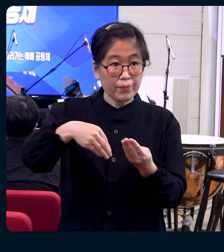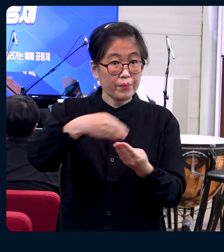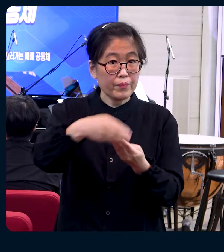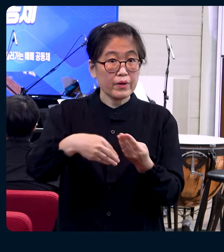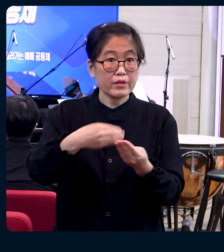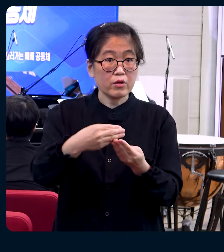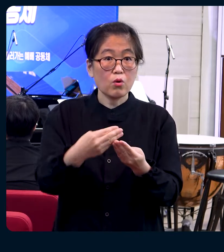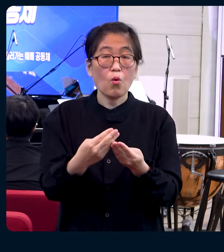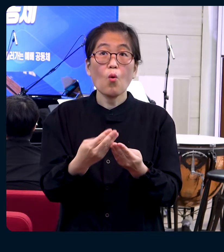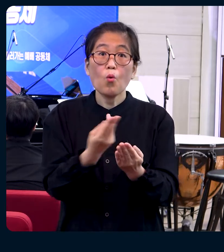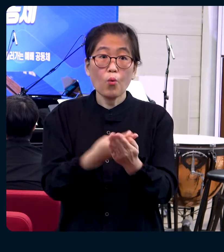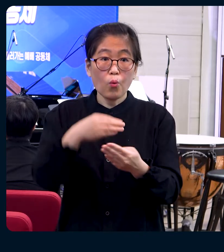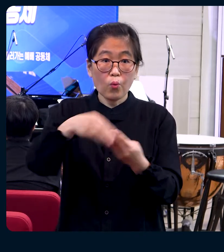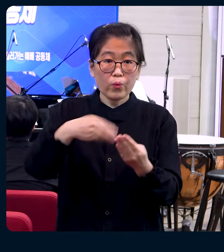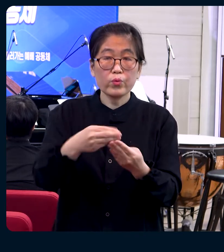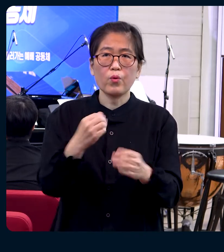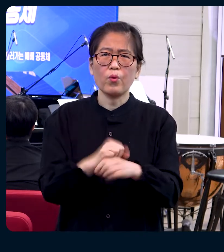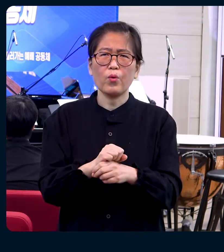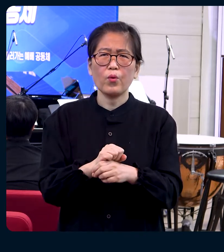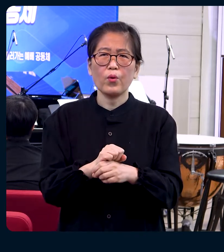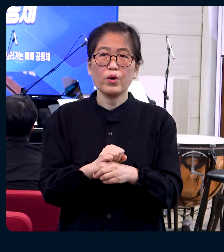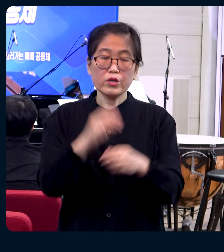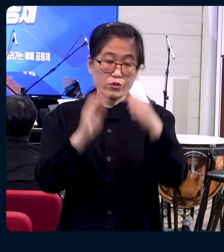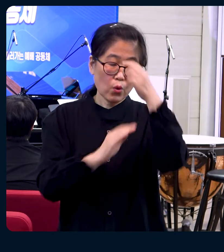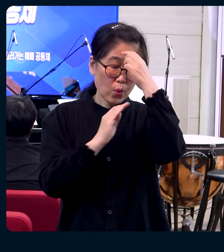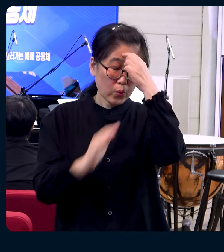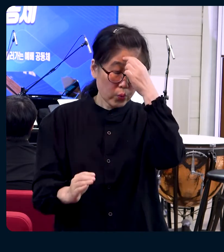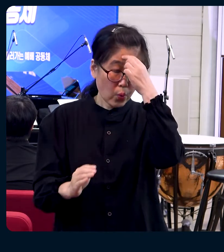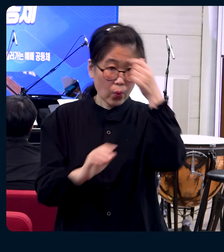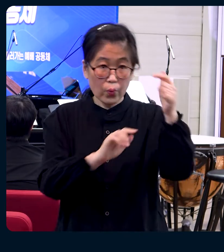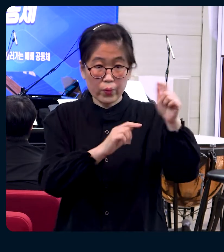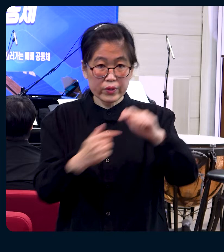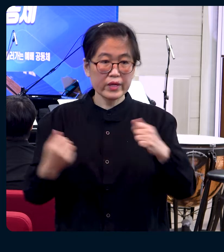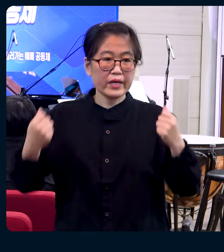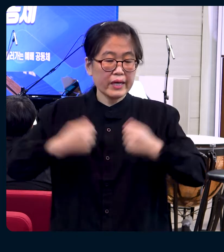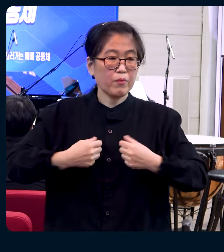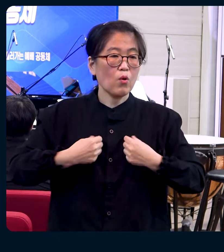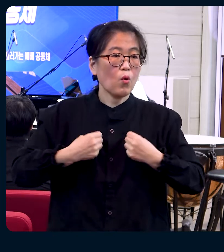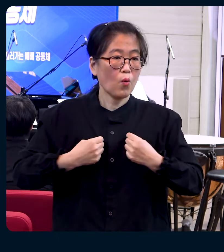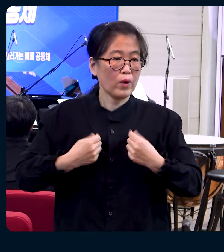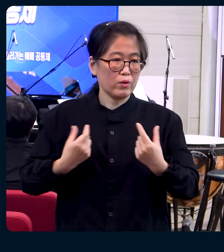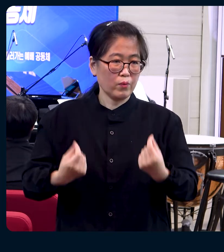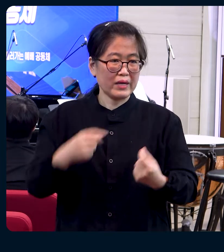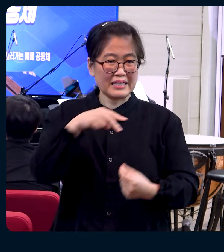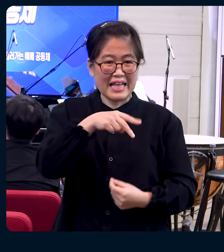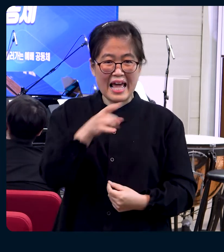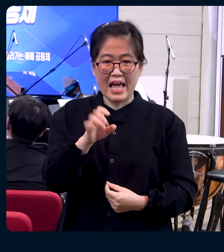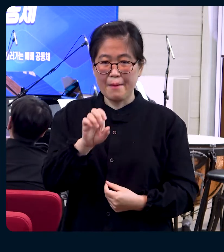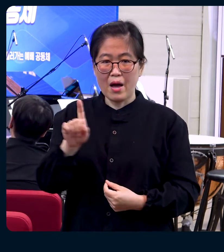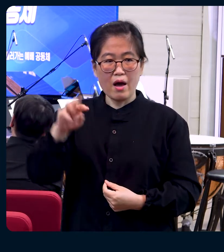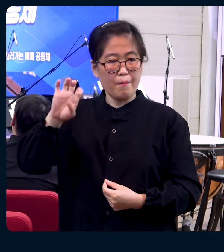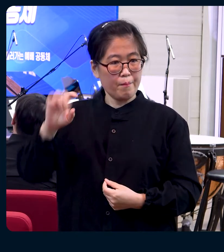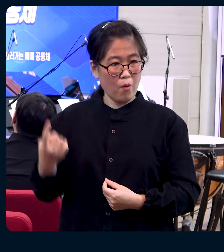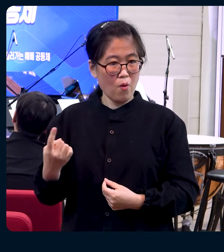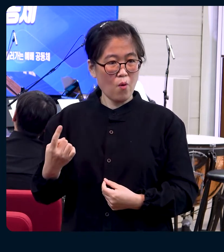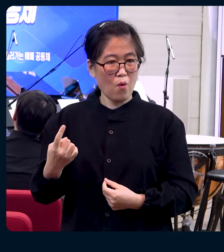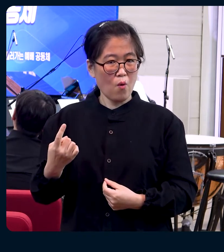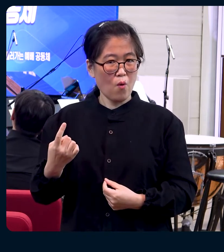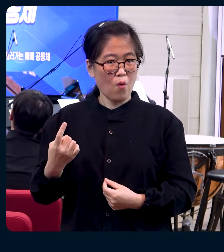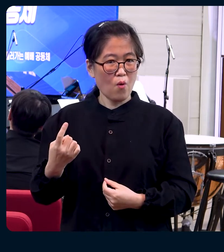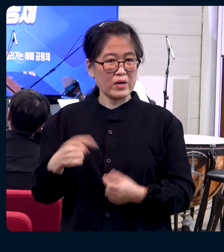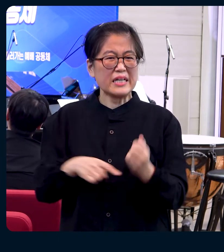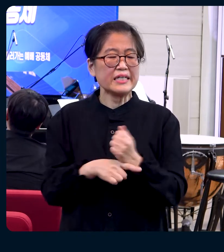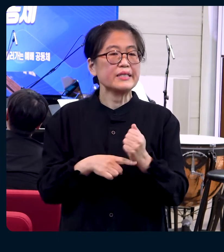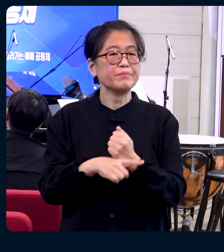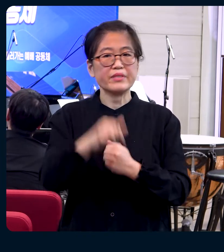또 요한계시록에는 하나님 앞에 들어갈 성도들이 입을 옷인 줄로 믿습니다. 이것은 굉장히